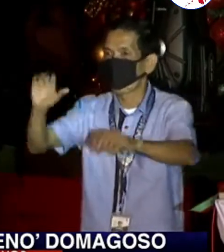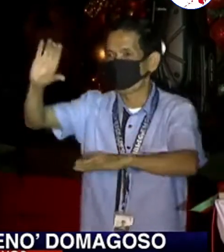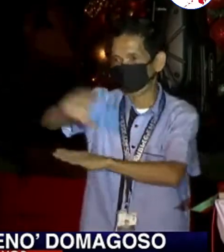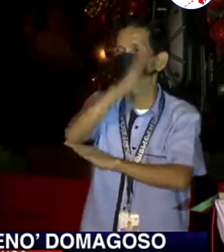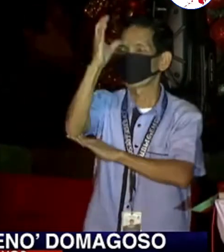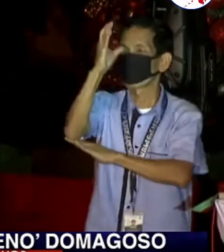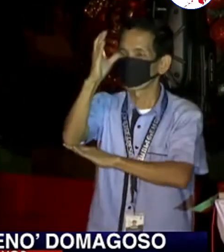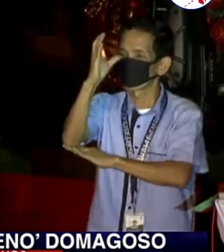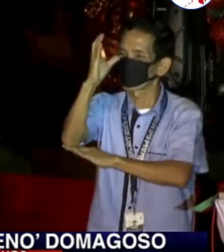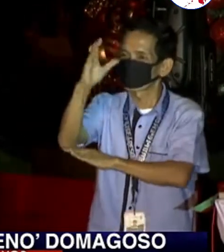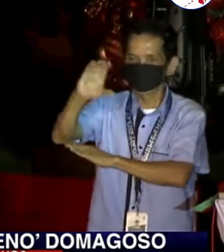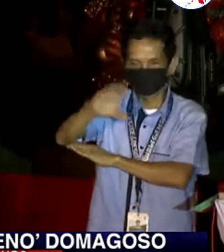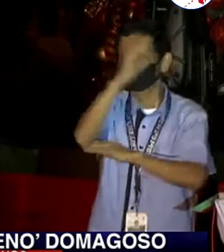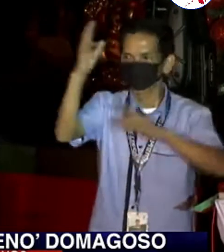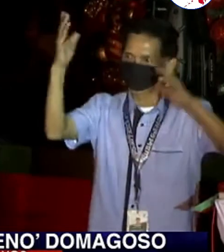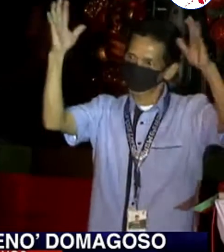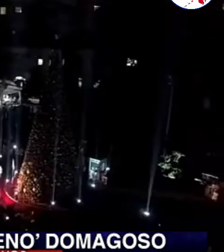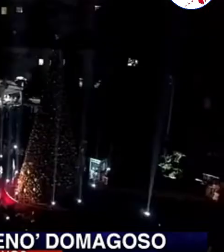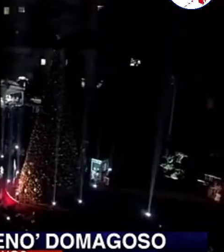Pasko!